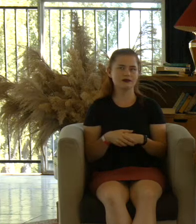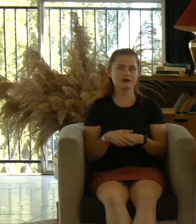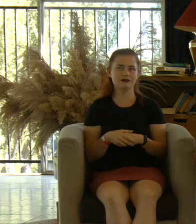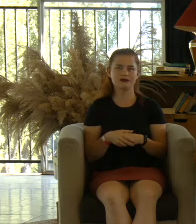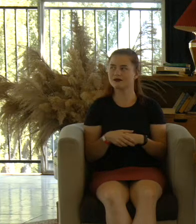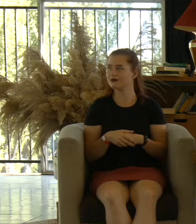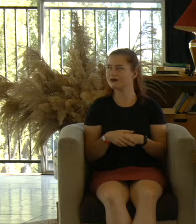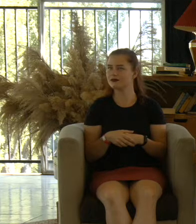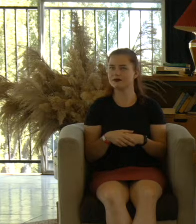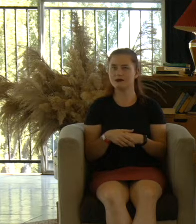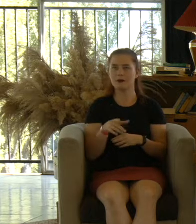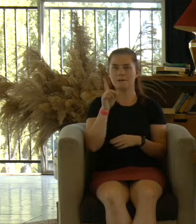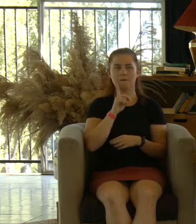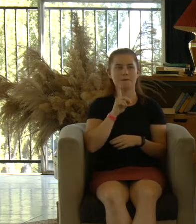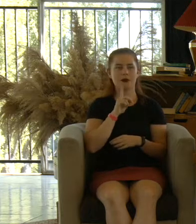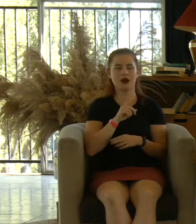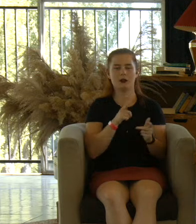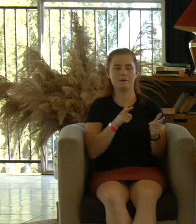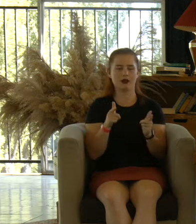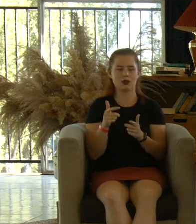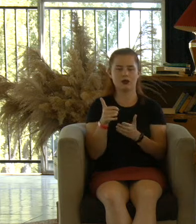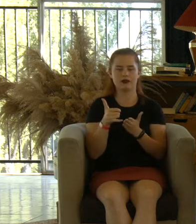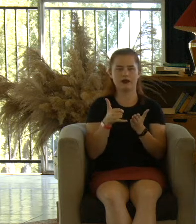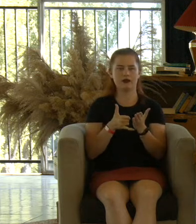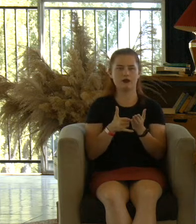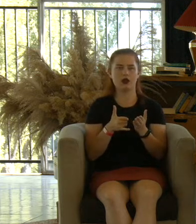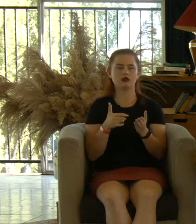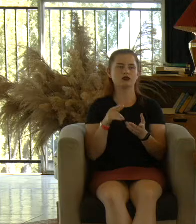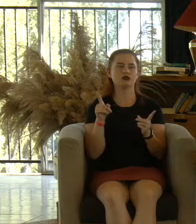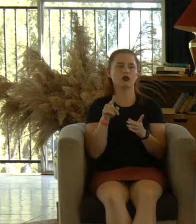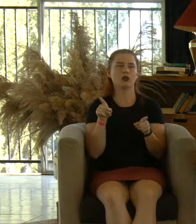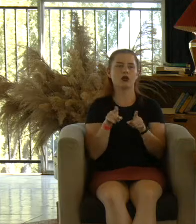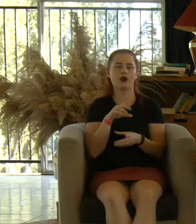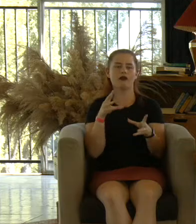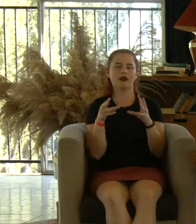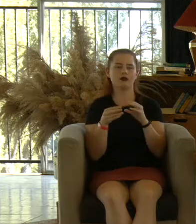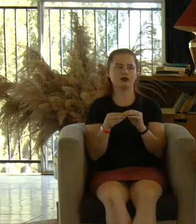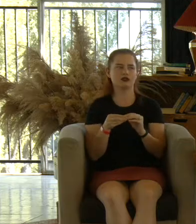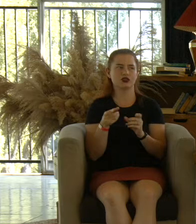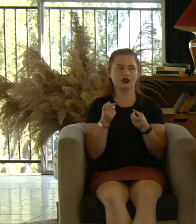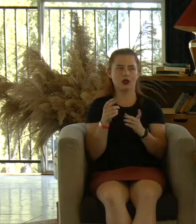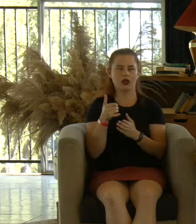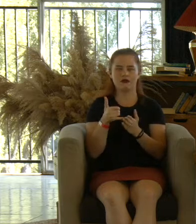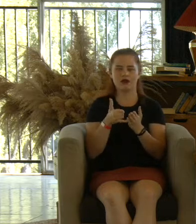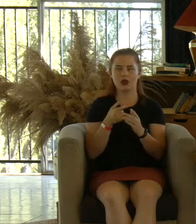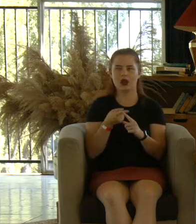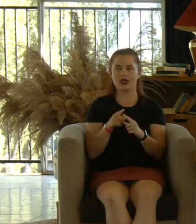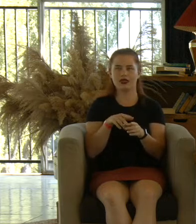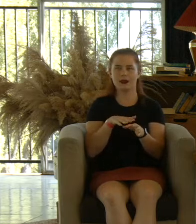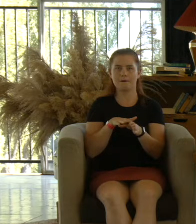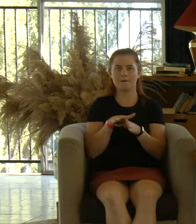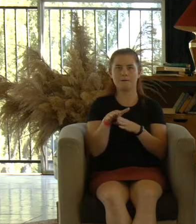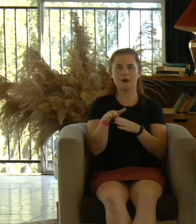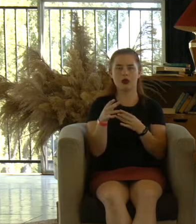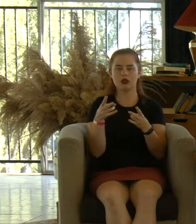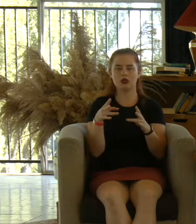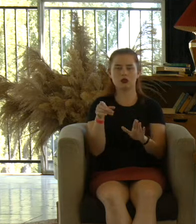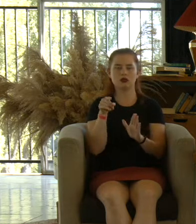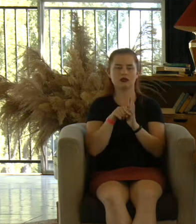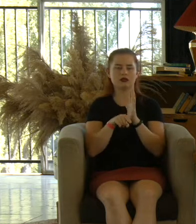Пока вот нам вот здесь подготовят вино. Что такое вообще натуральное вино? Натуральное вино – это полностью лишенный